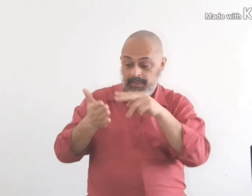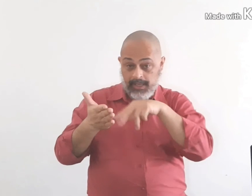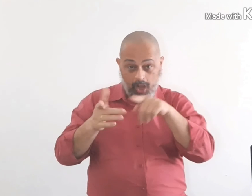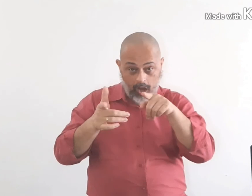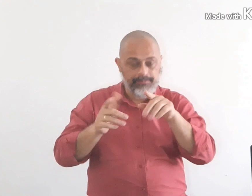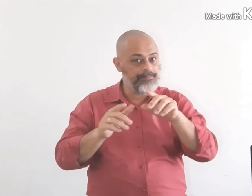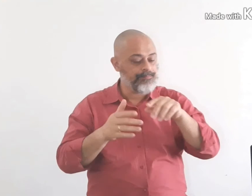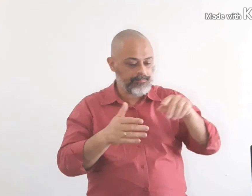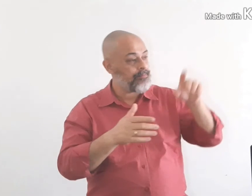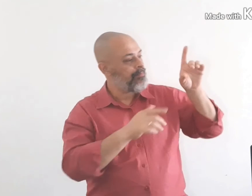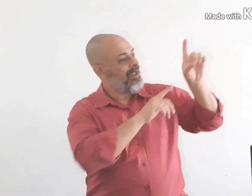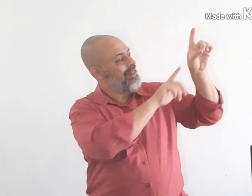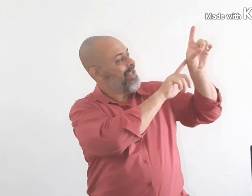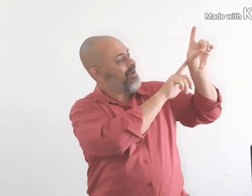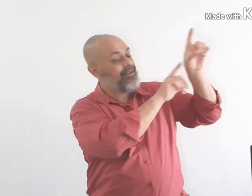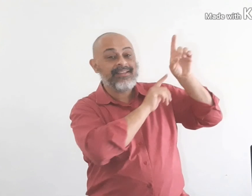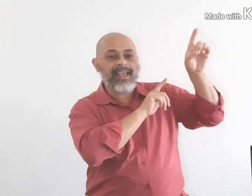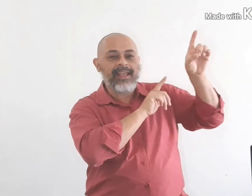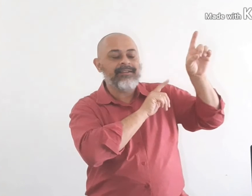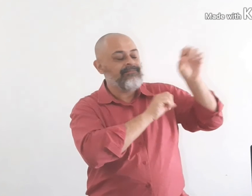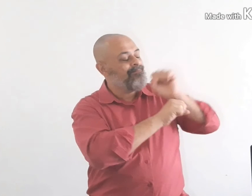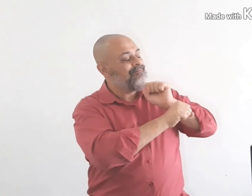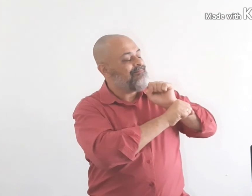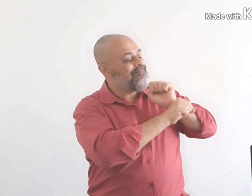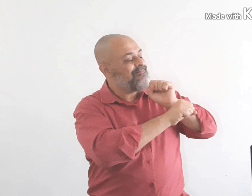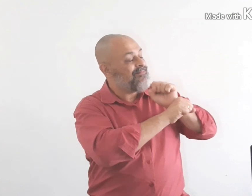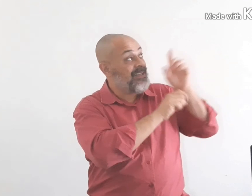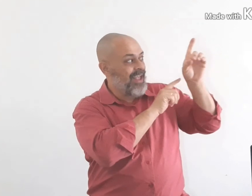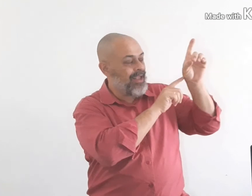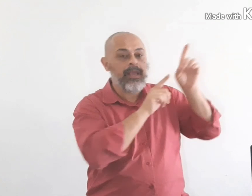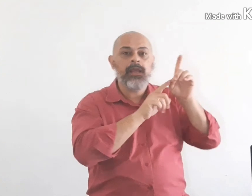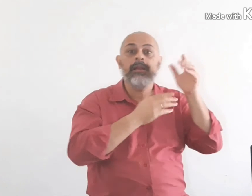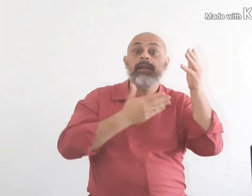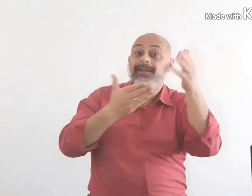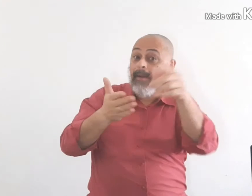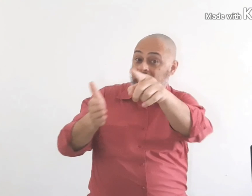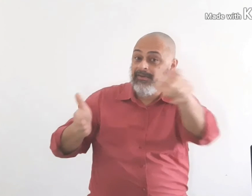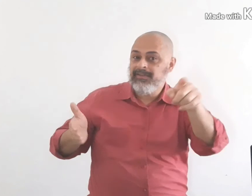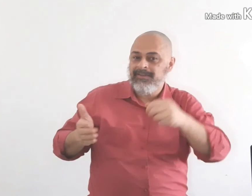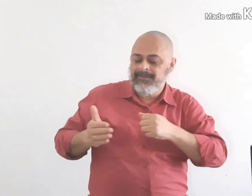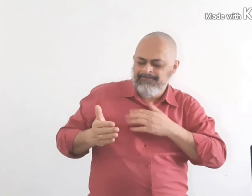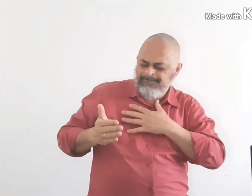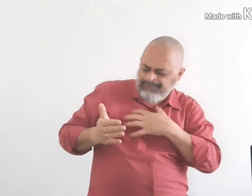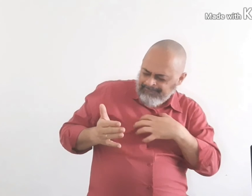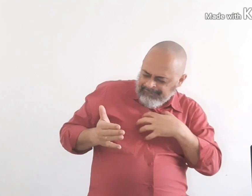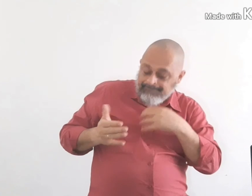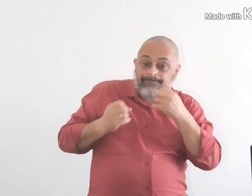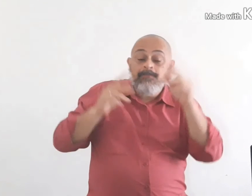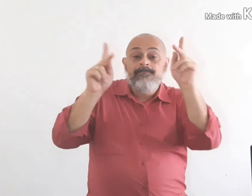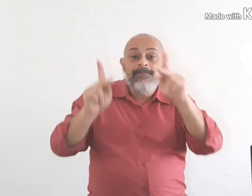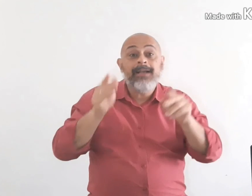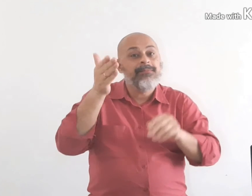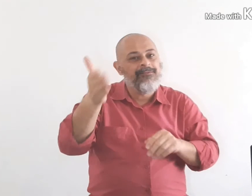da esperança vos encha de todo gozo e paz no vosso crer, para que sejais